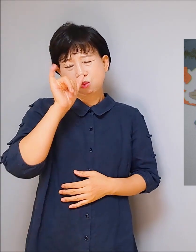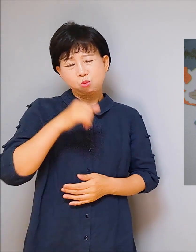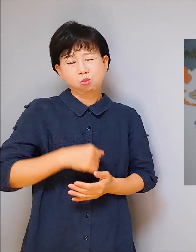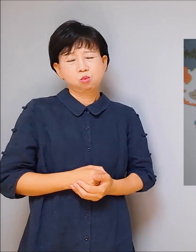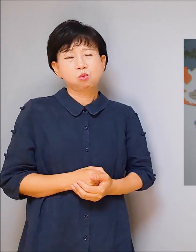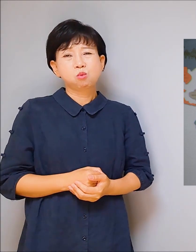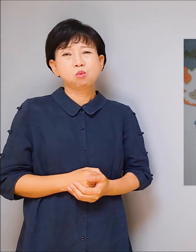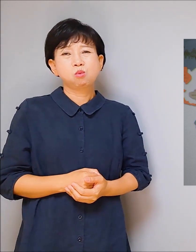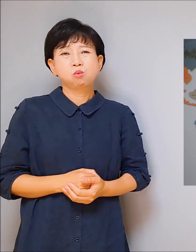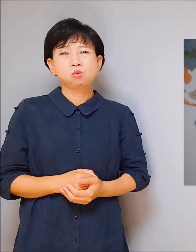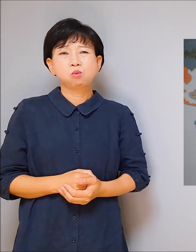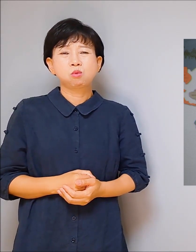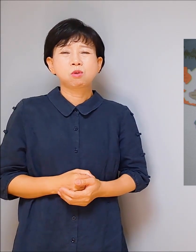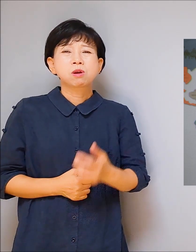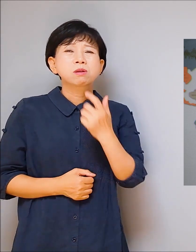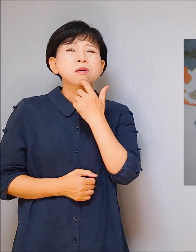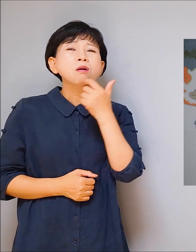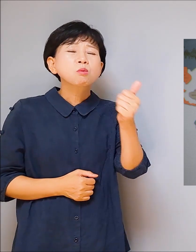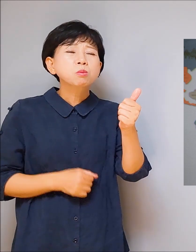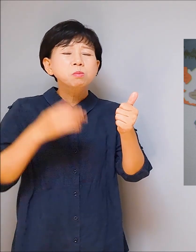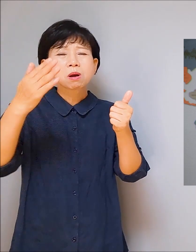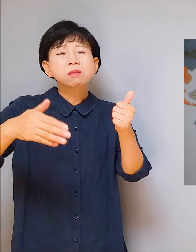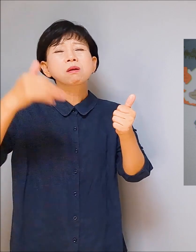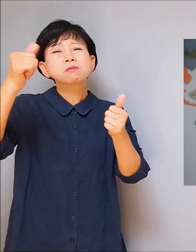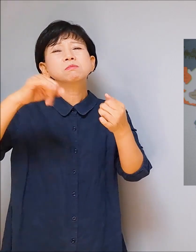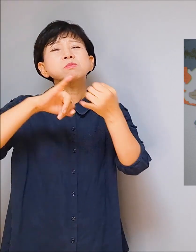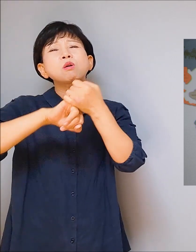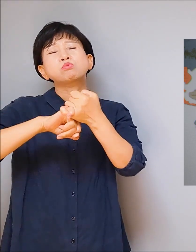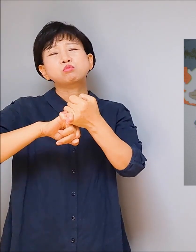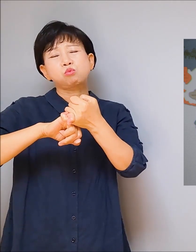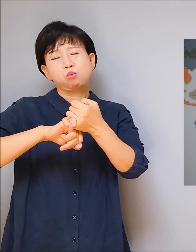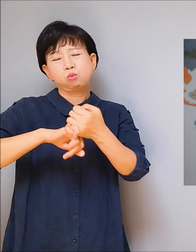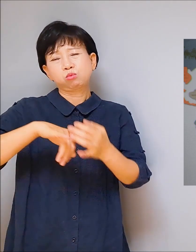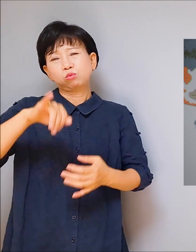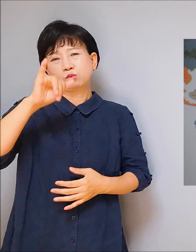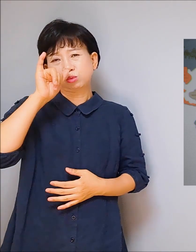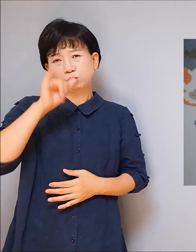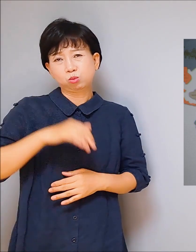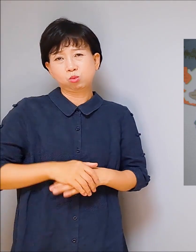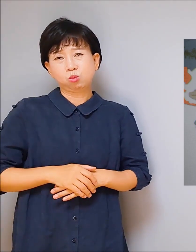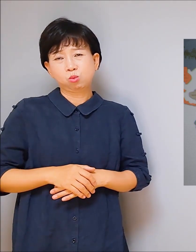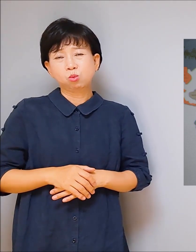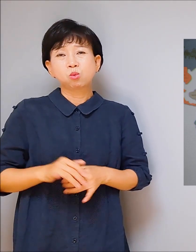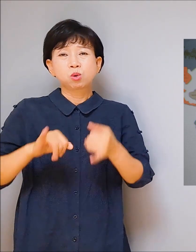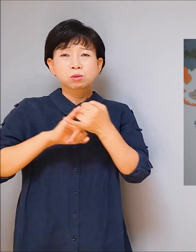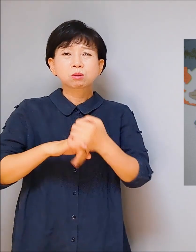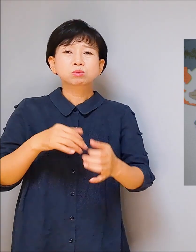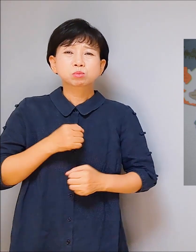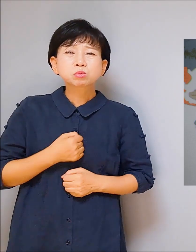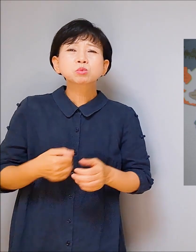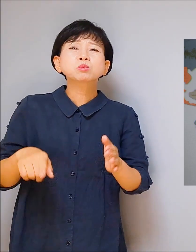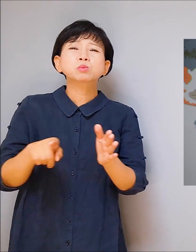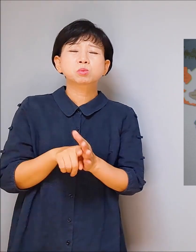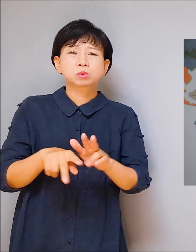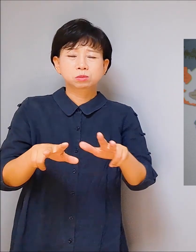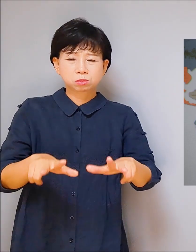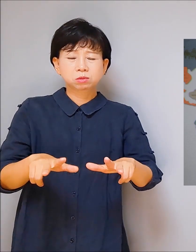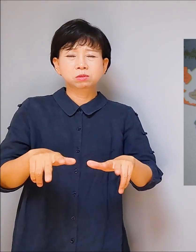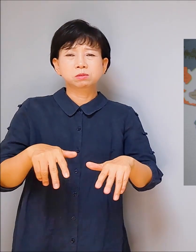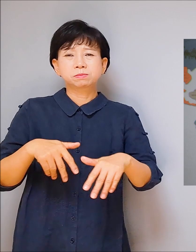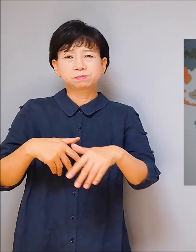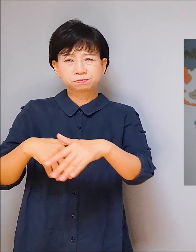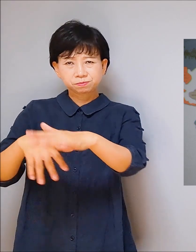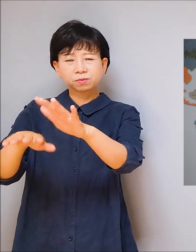야곱에게도 베델의 하나님을 만나면서 언약이 있습니다. 그 언약을 지키기 위해서 지금